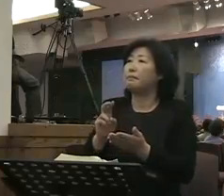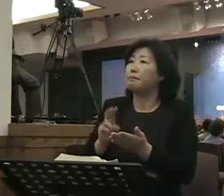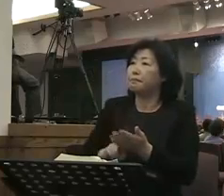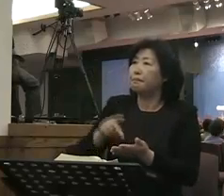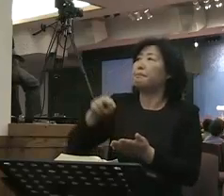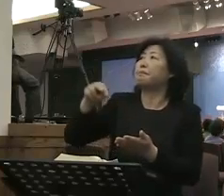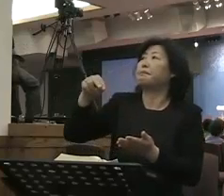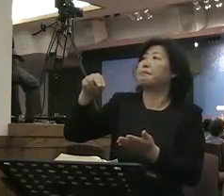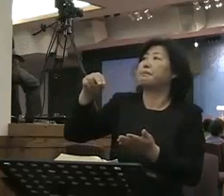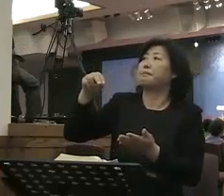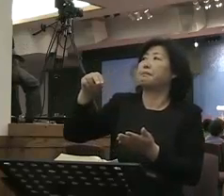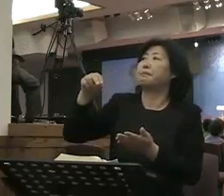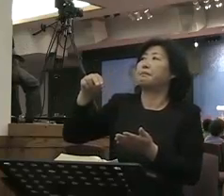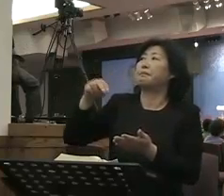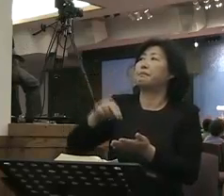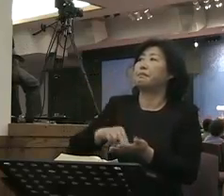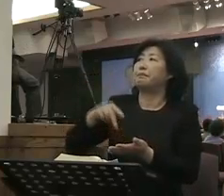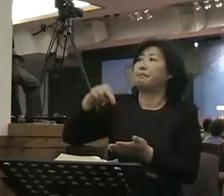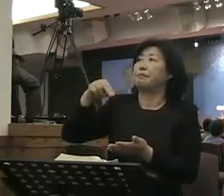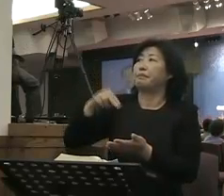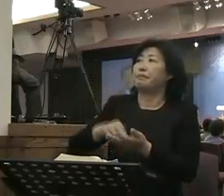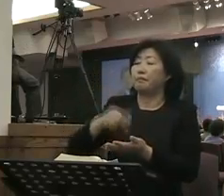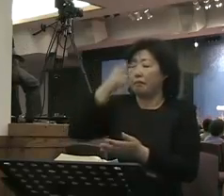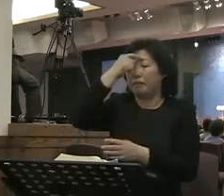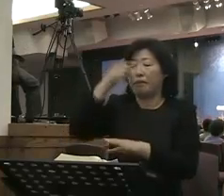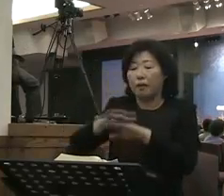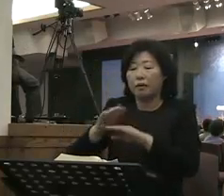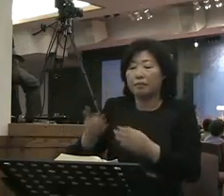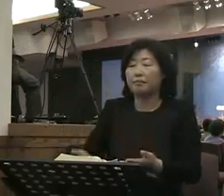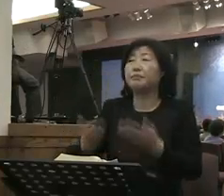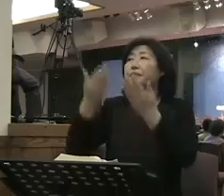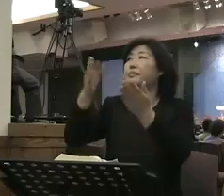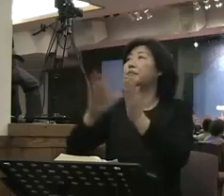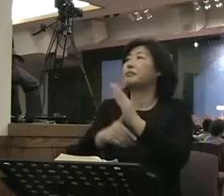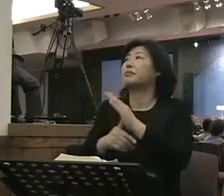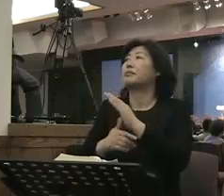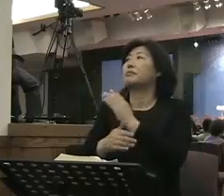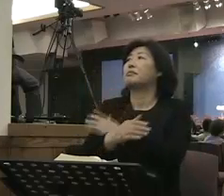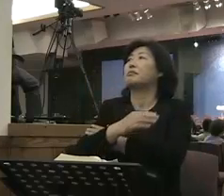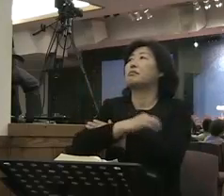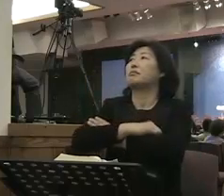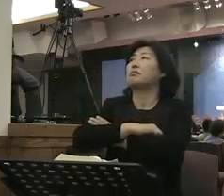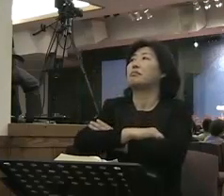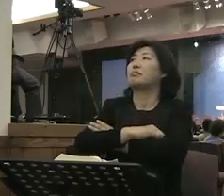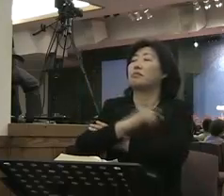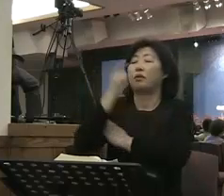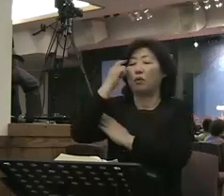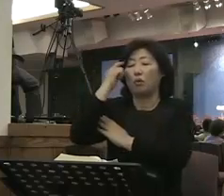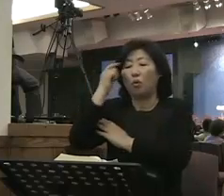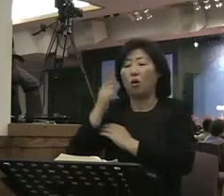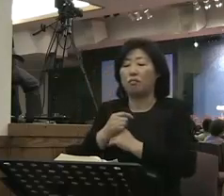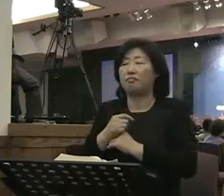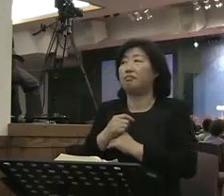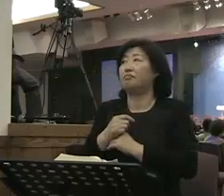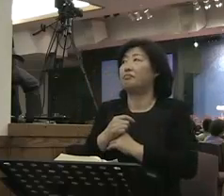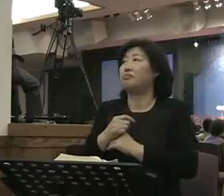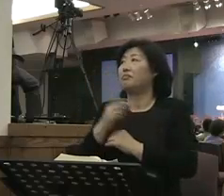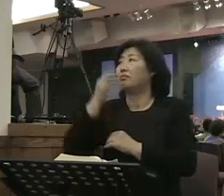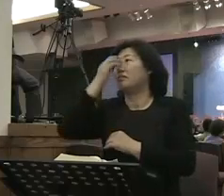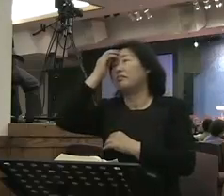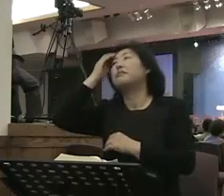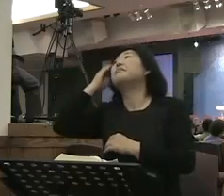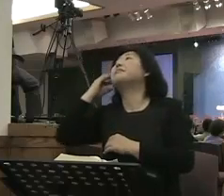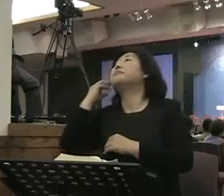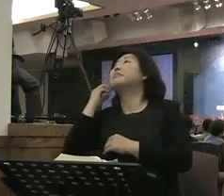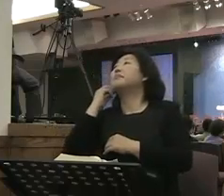아니죠, 날뛰면서 예배 드릴 때 여러분 팔짱을 끼고 왜 저러나, 왜 이렇게 경방전, 그런 말이 있는가,